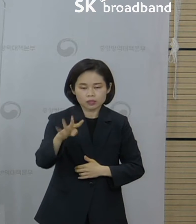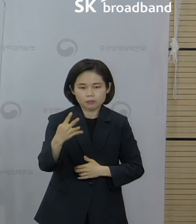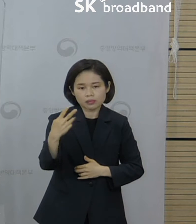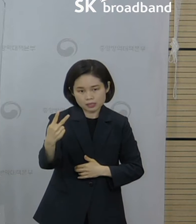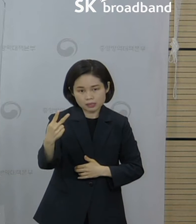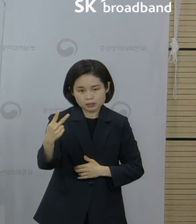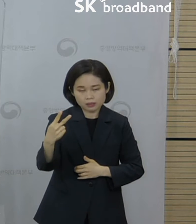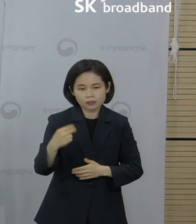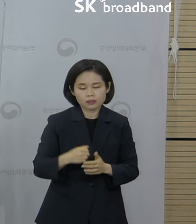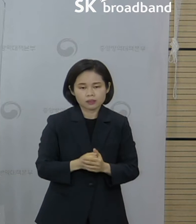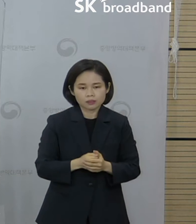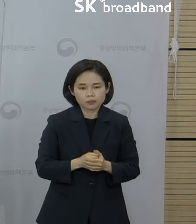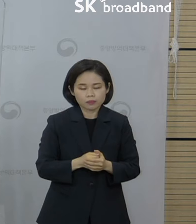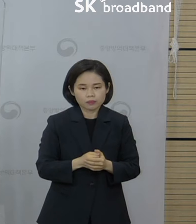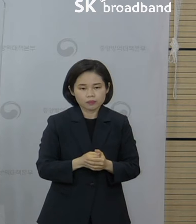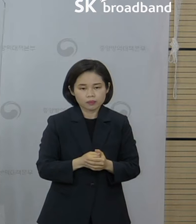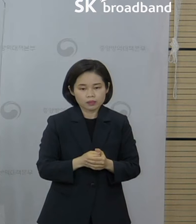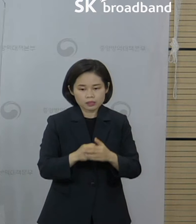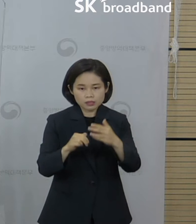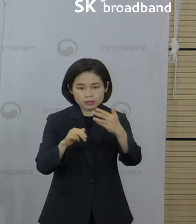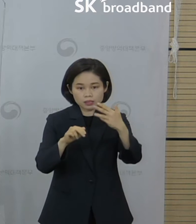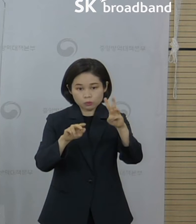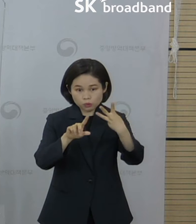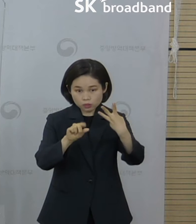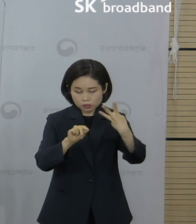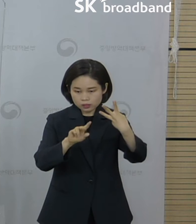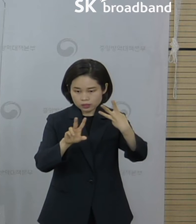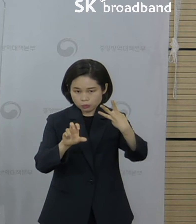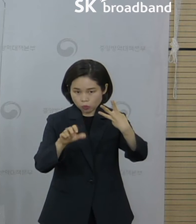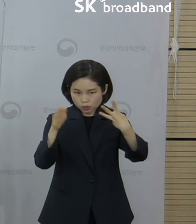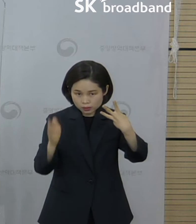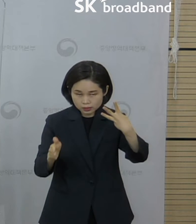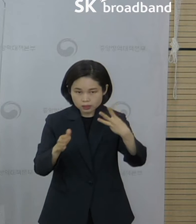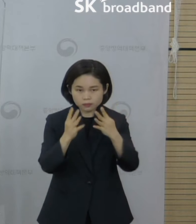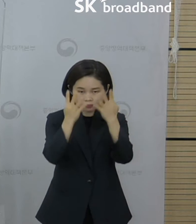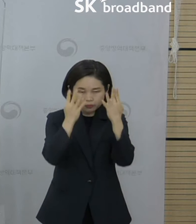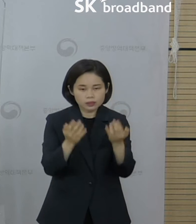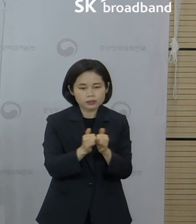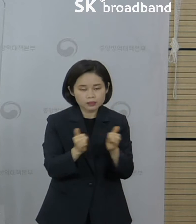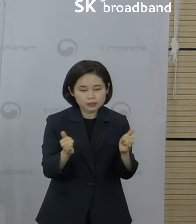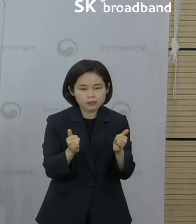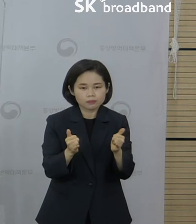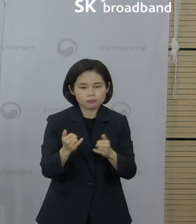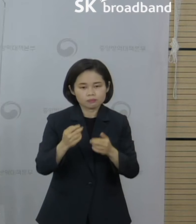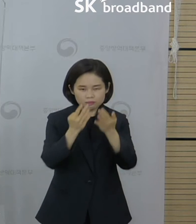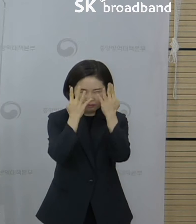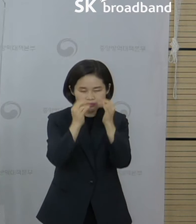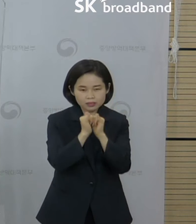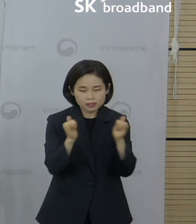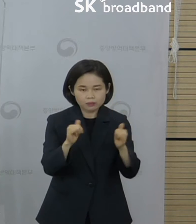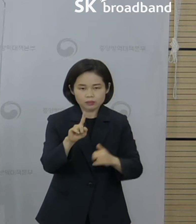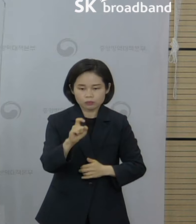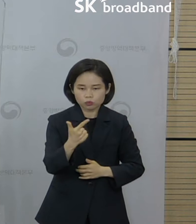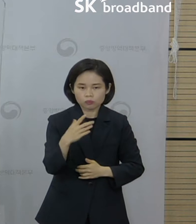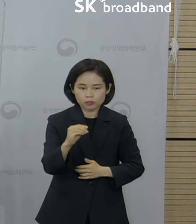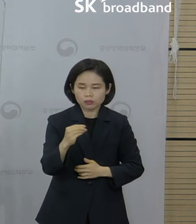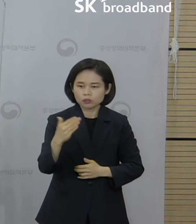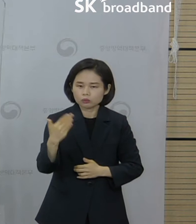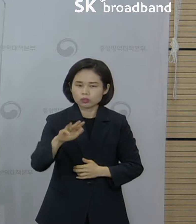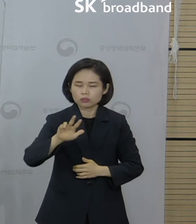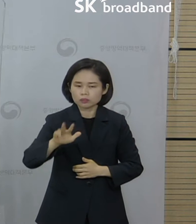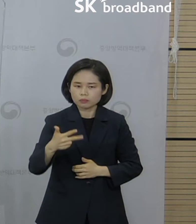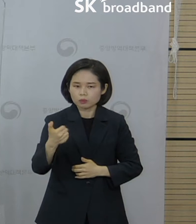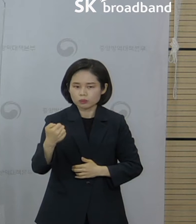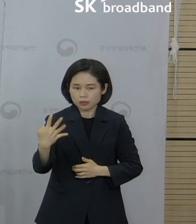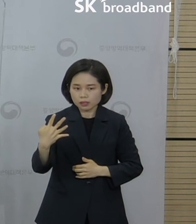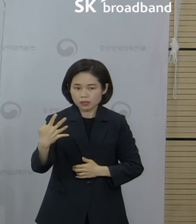3,402명, 또 3월 25일까지 교정시설 종사자와 입소자에 대해서는 16만